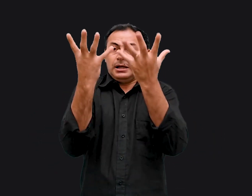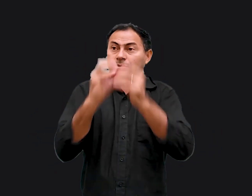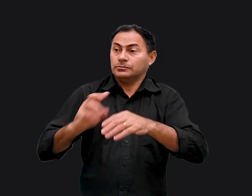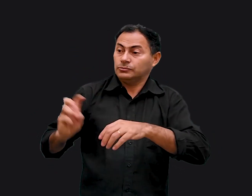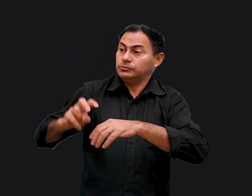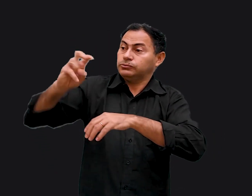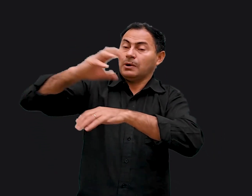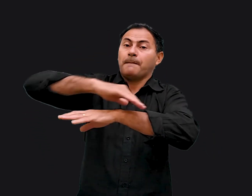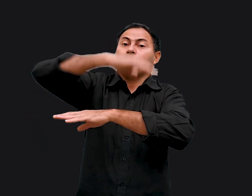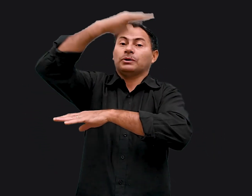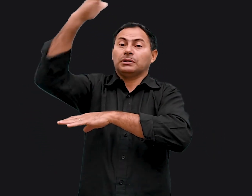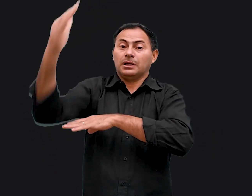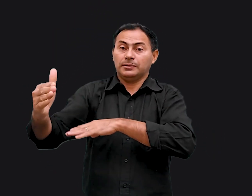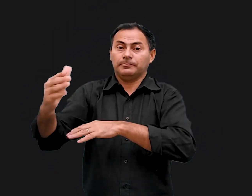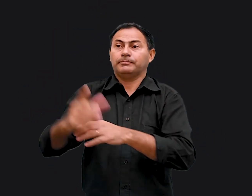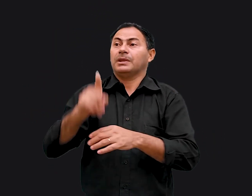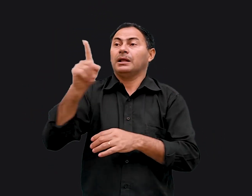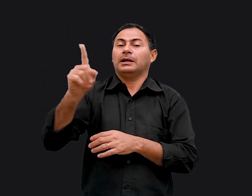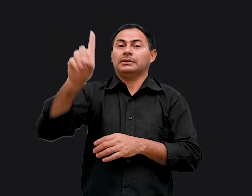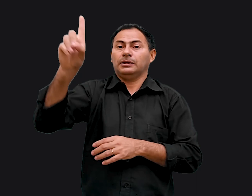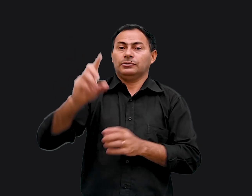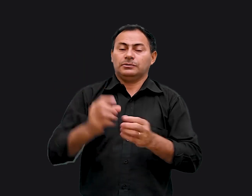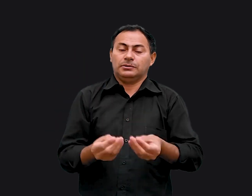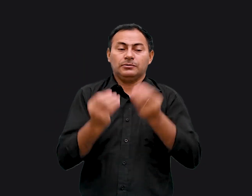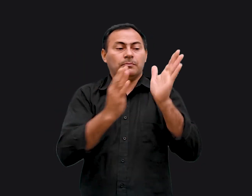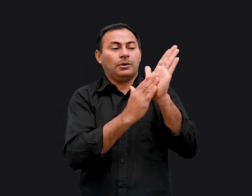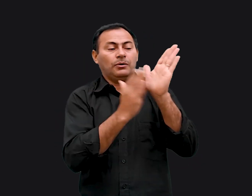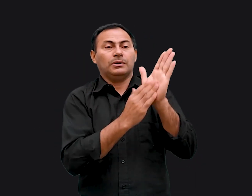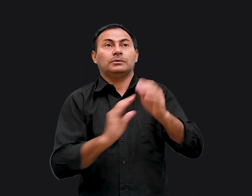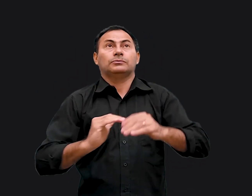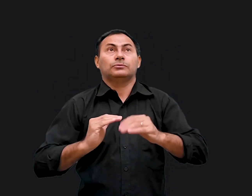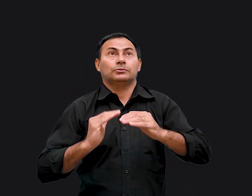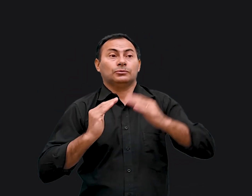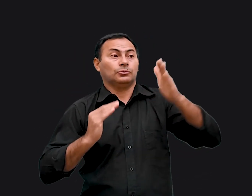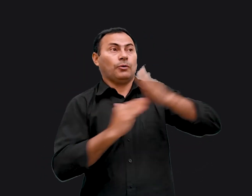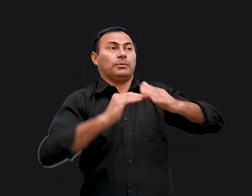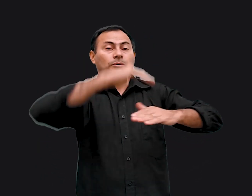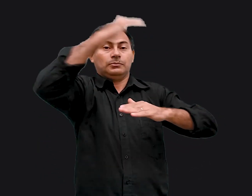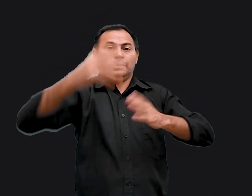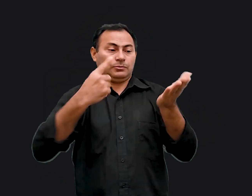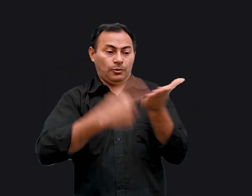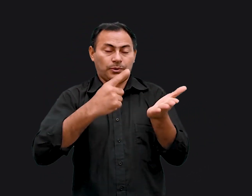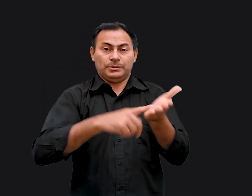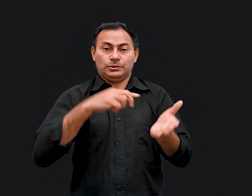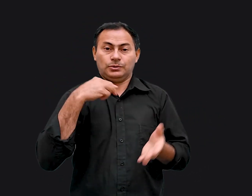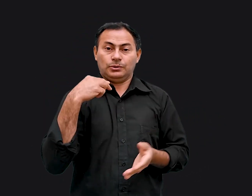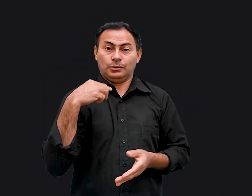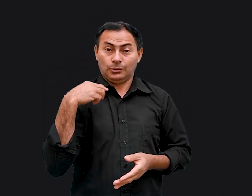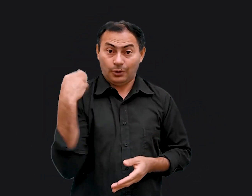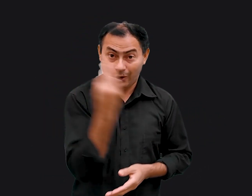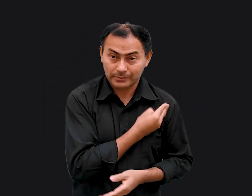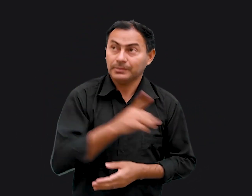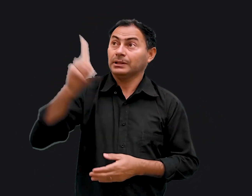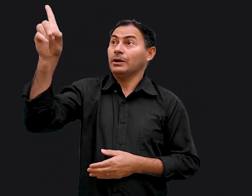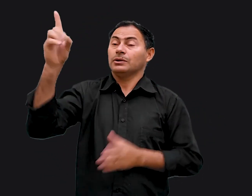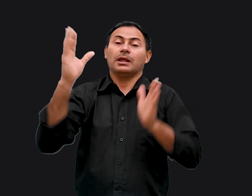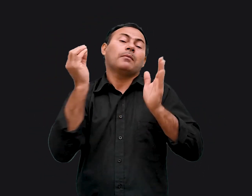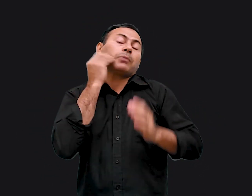a subirmos a montanha. É lá que Deus nos prova, no topo da montanha de nossos compromissos. É lá que Deus prova a nossa